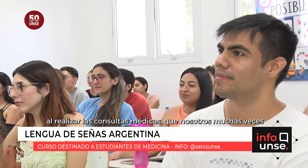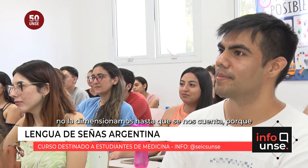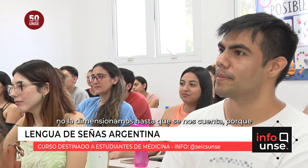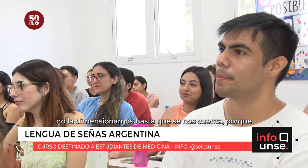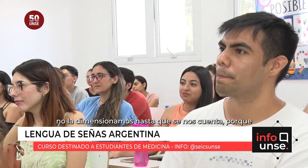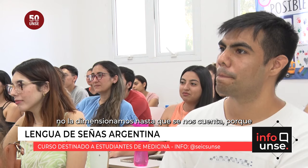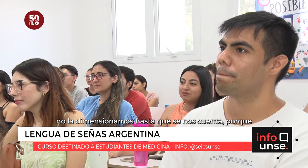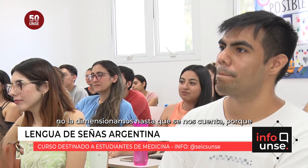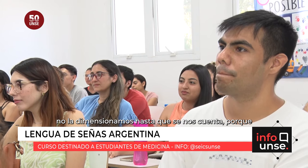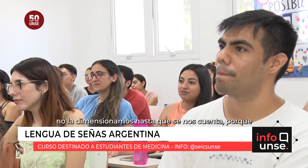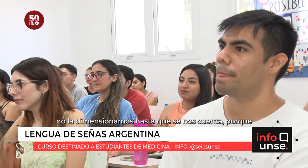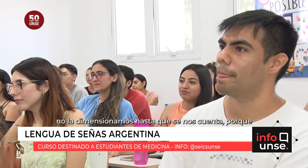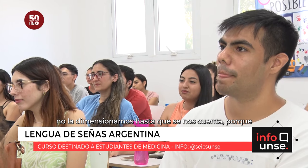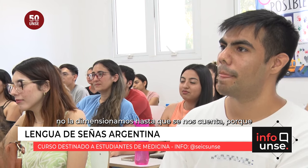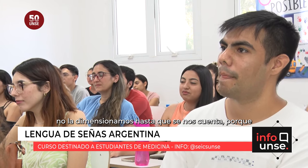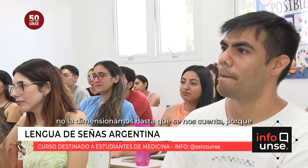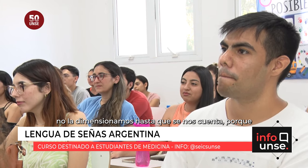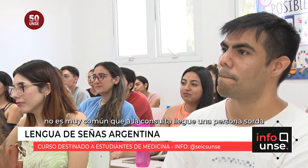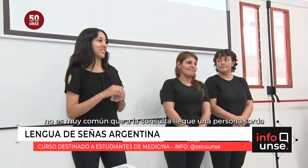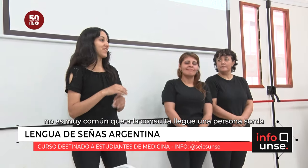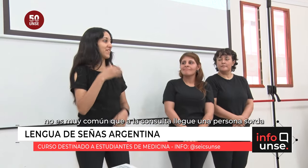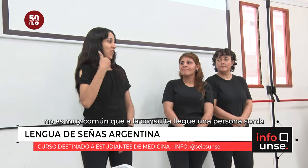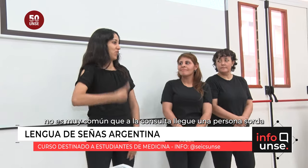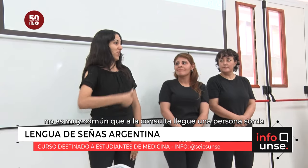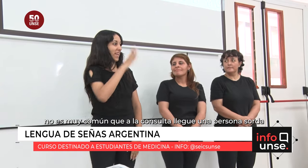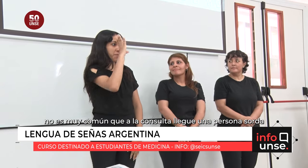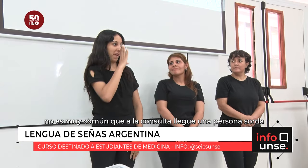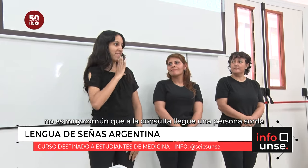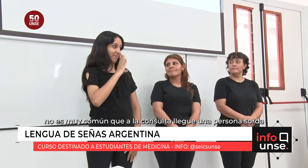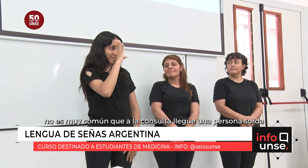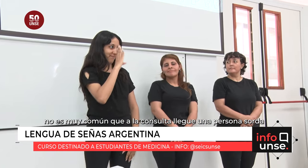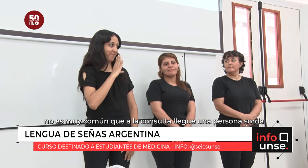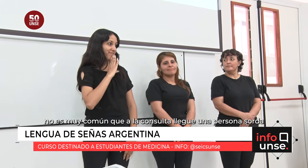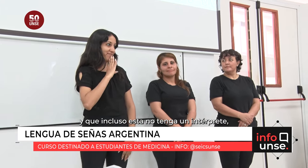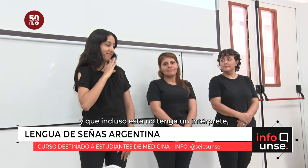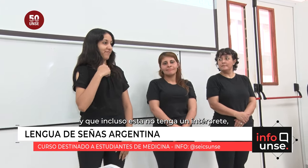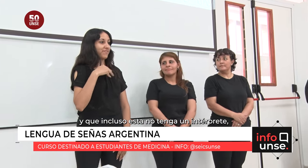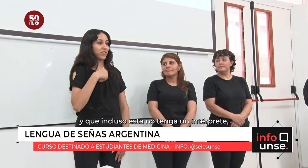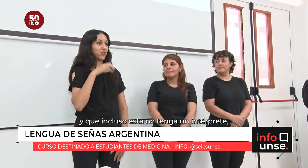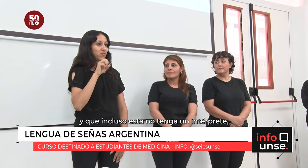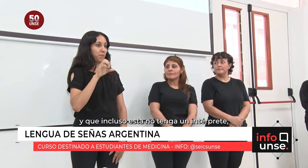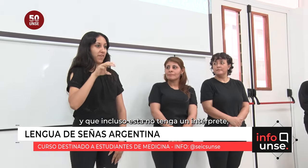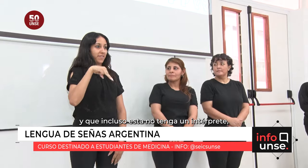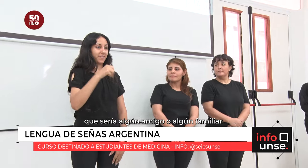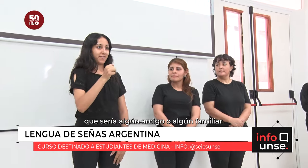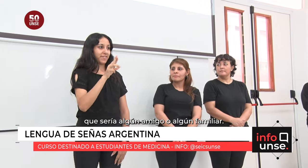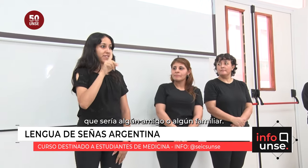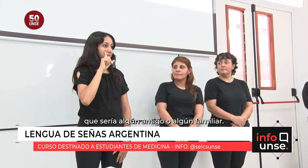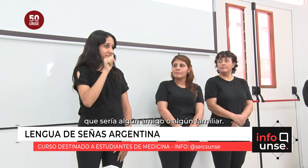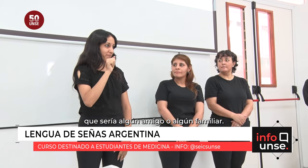no las dimensionamos hasta que se nos cuenta, porque no es muy común que a la consulta llegue una persona sorda y que incluso esta no tenga un intérprete, que sería algún amigo,